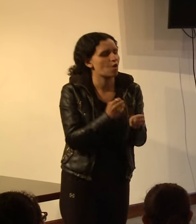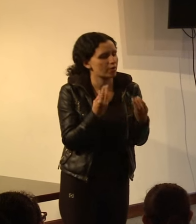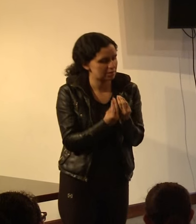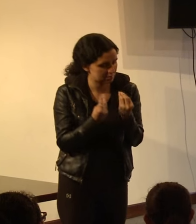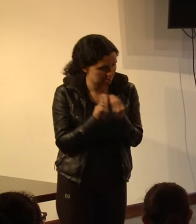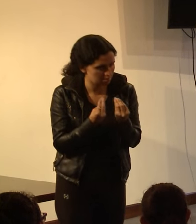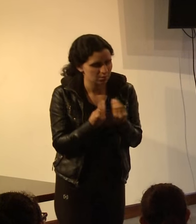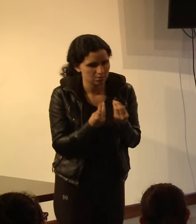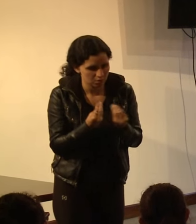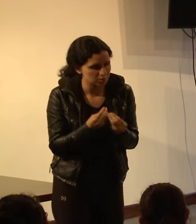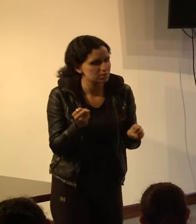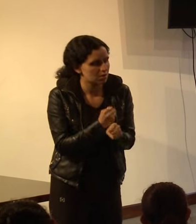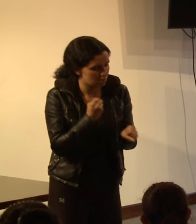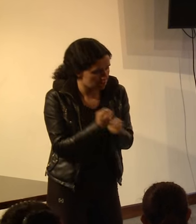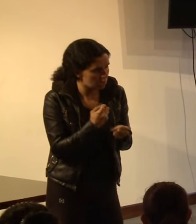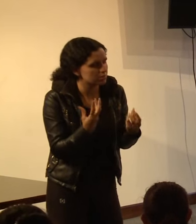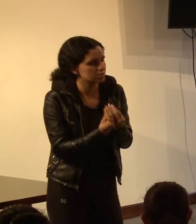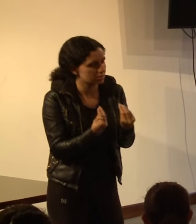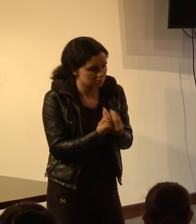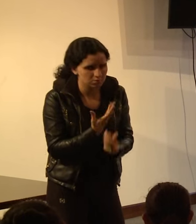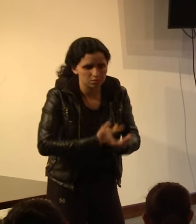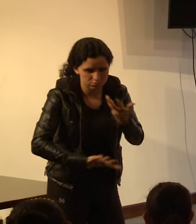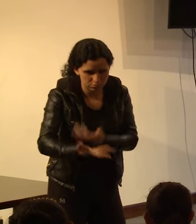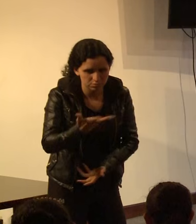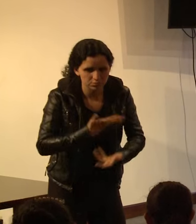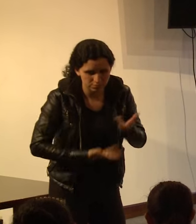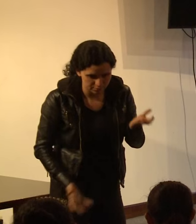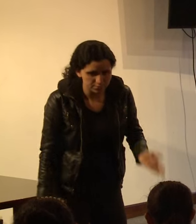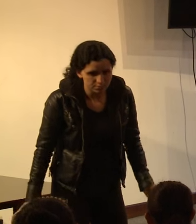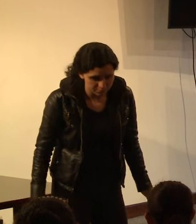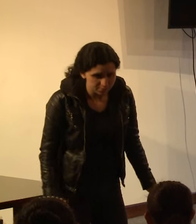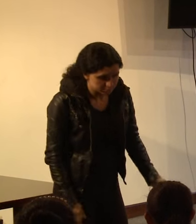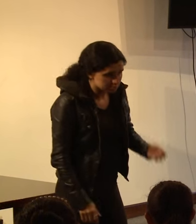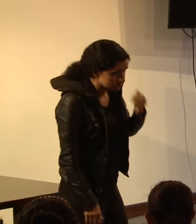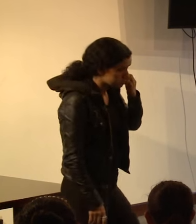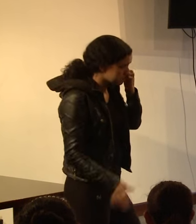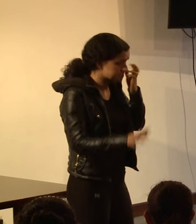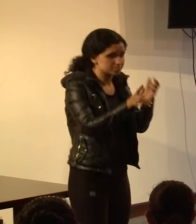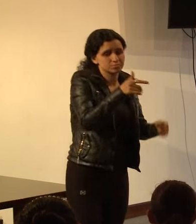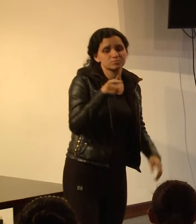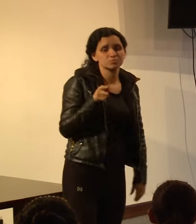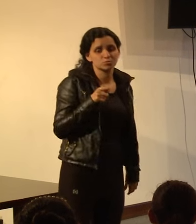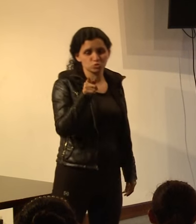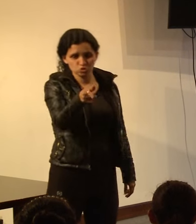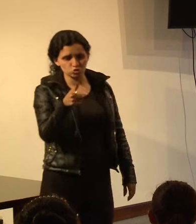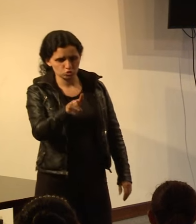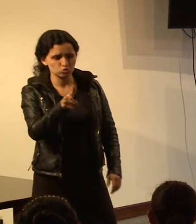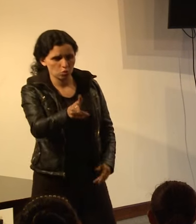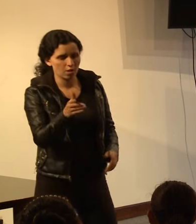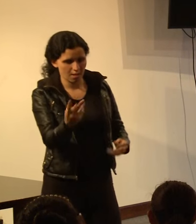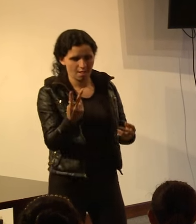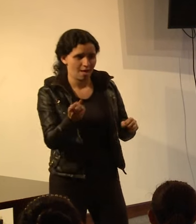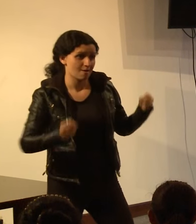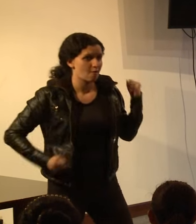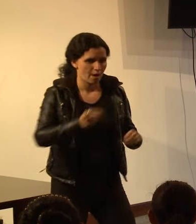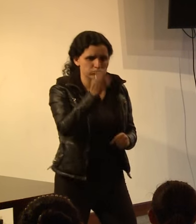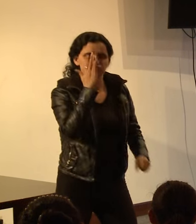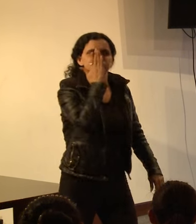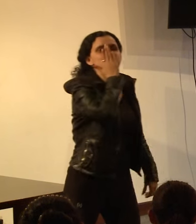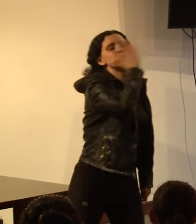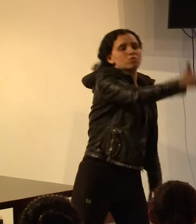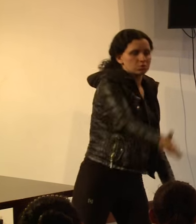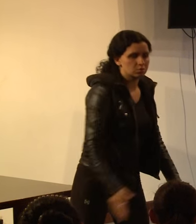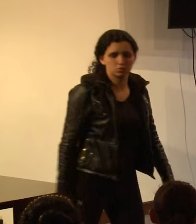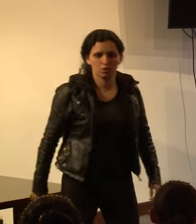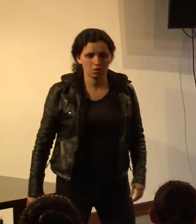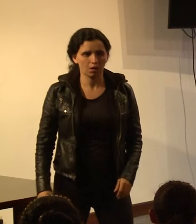que estás mucho más ágil, tú vas a poder correr 30 veces, eso no te hace mejor que yo. Simplemente tú tienes esas características, yo tengo estas características, y desde ahí es que tenemos